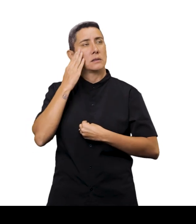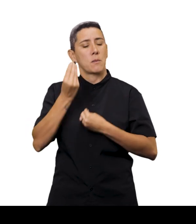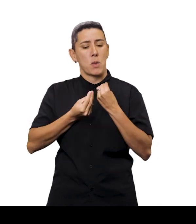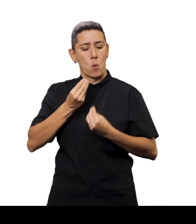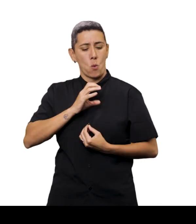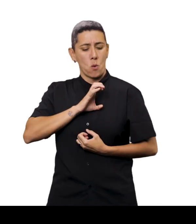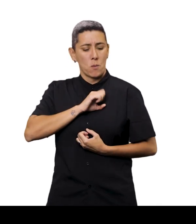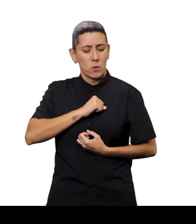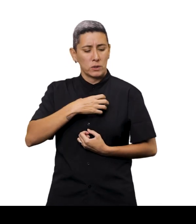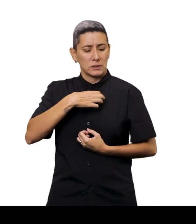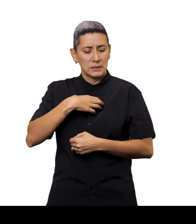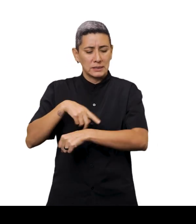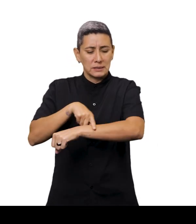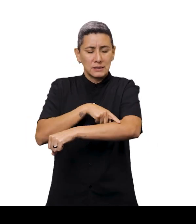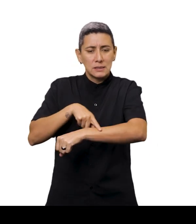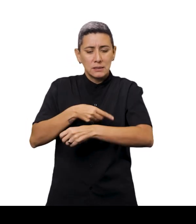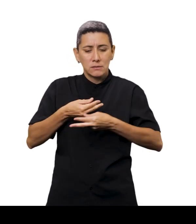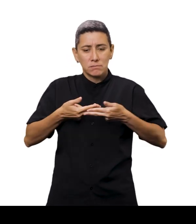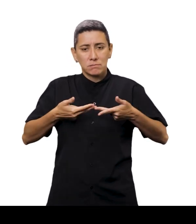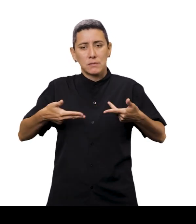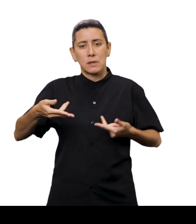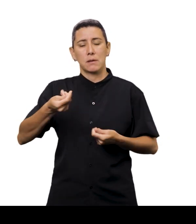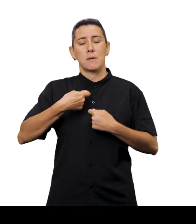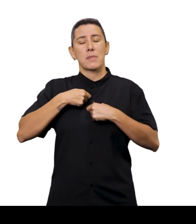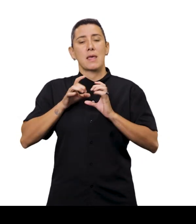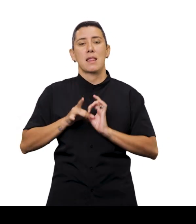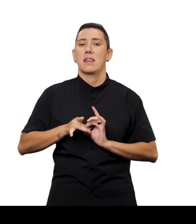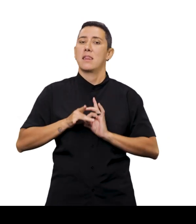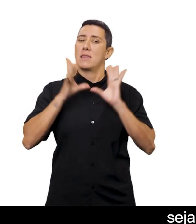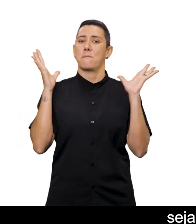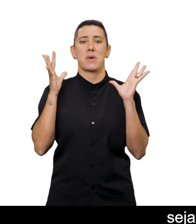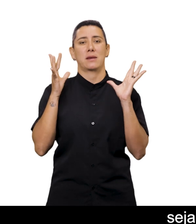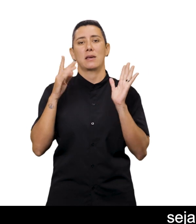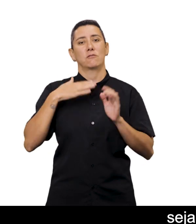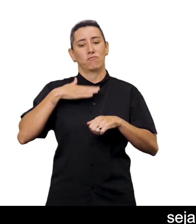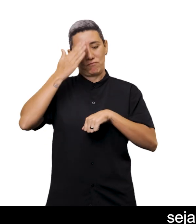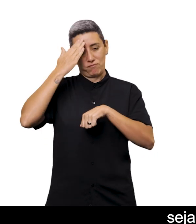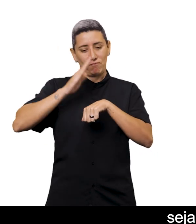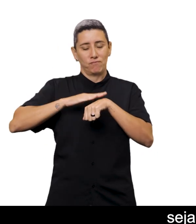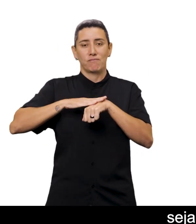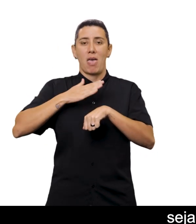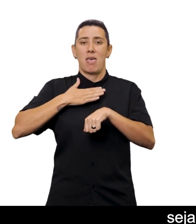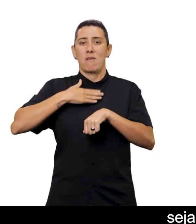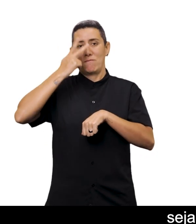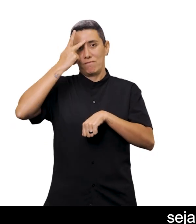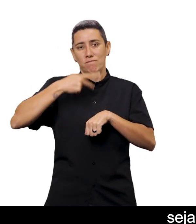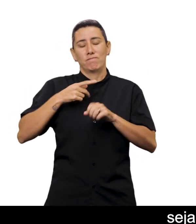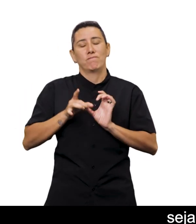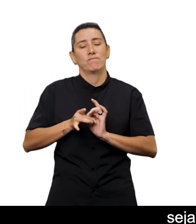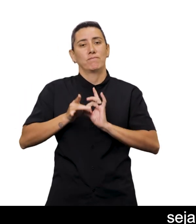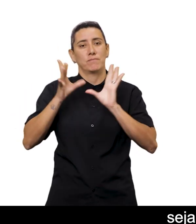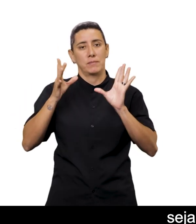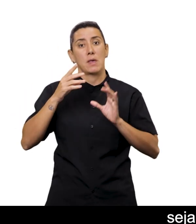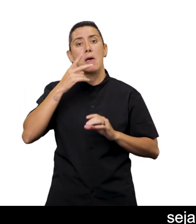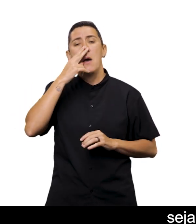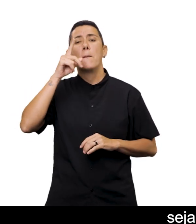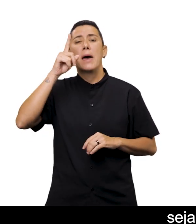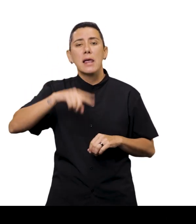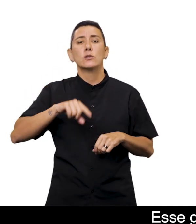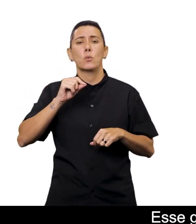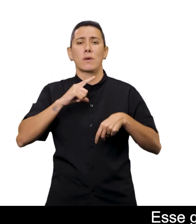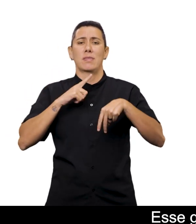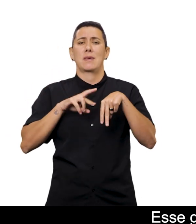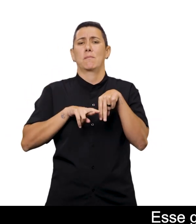e propõe que as subjetividades e afetos sejam vividos de maneira livre e